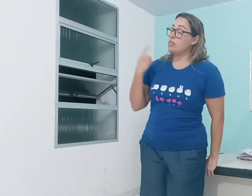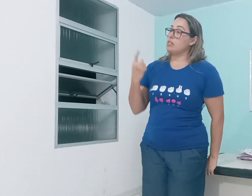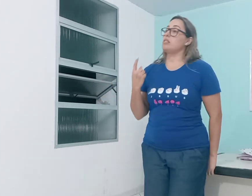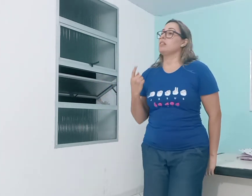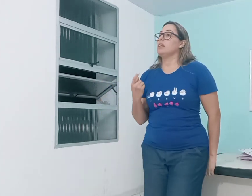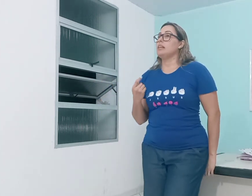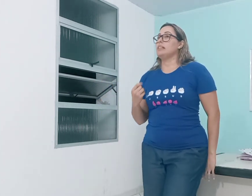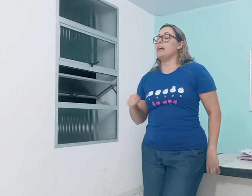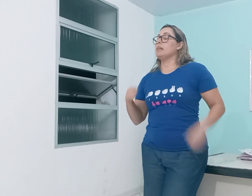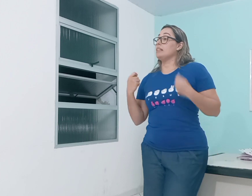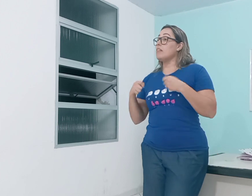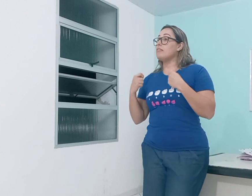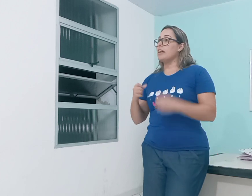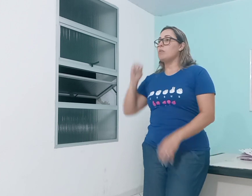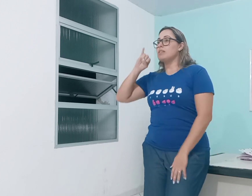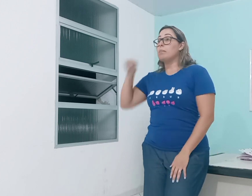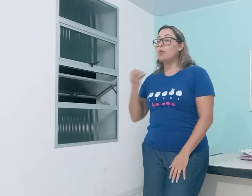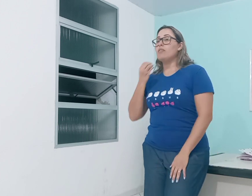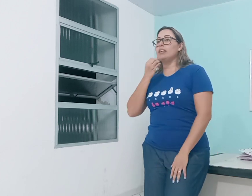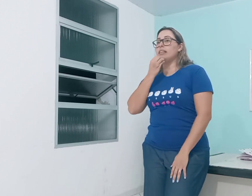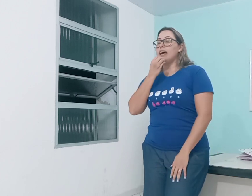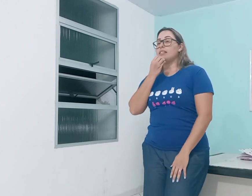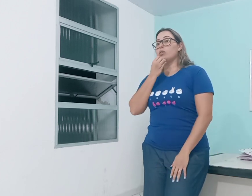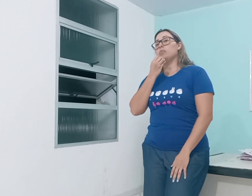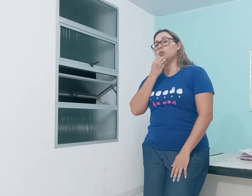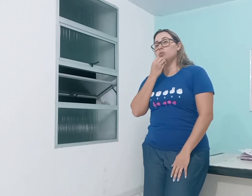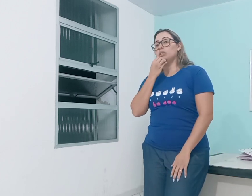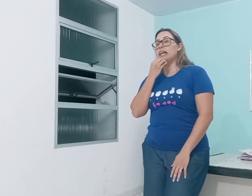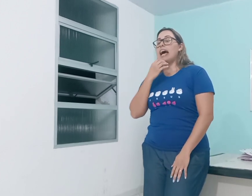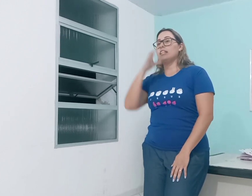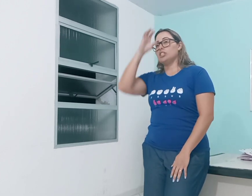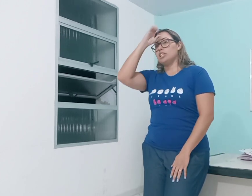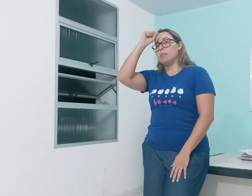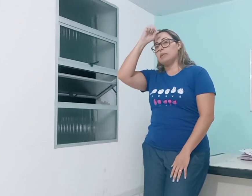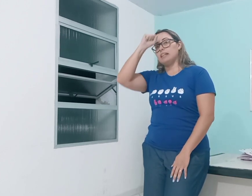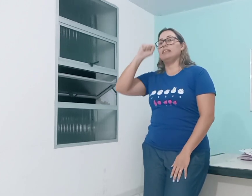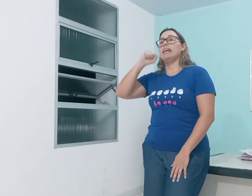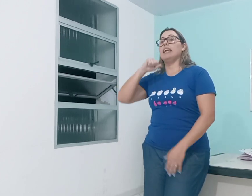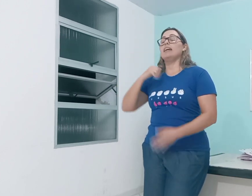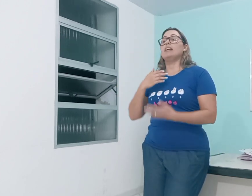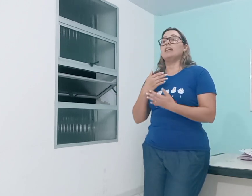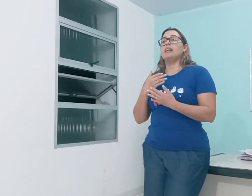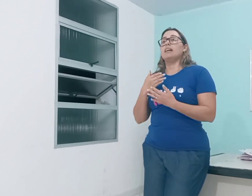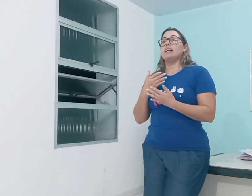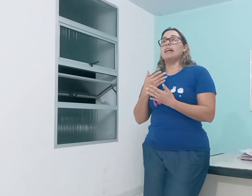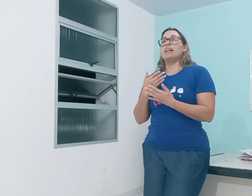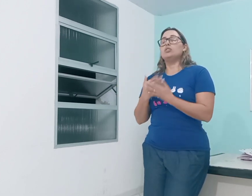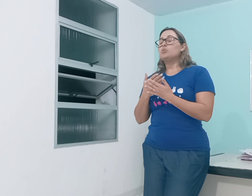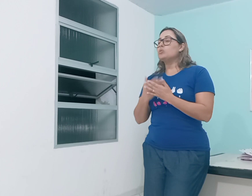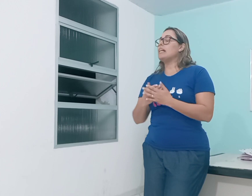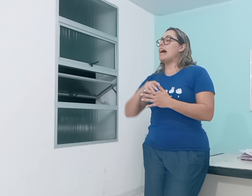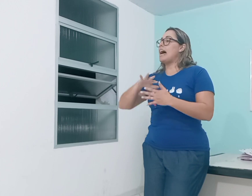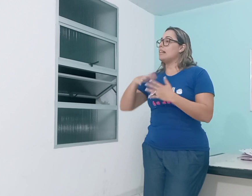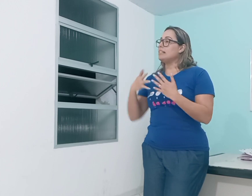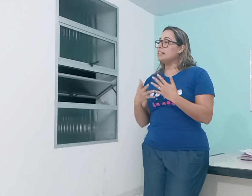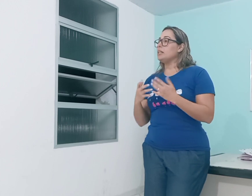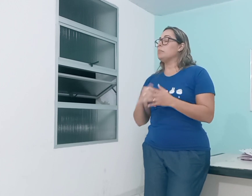nós devemos aproveitar essa oportunidade de aprender, estudar